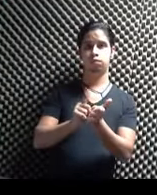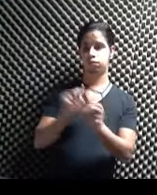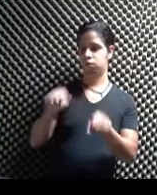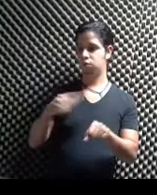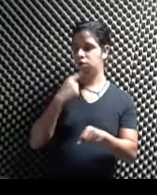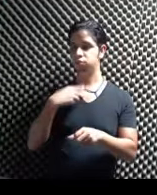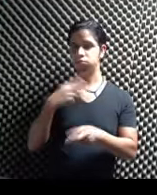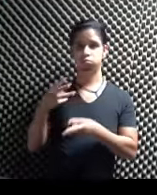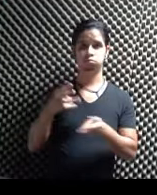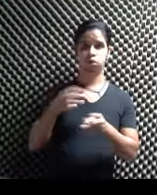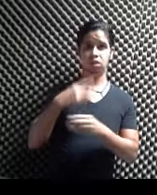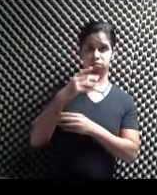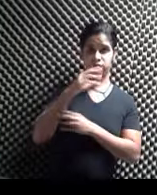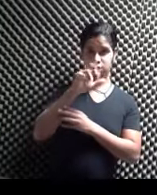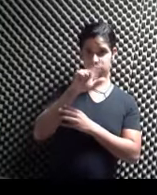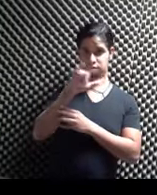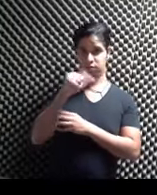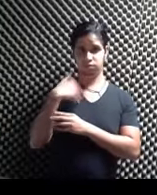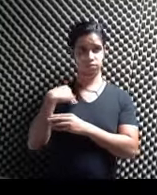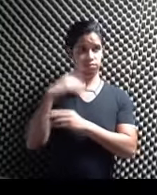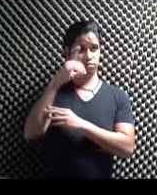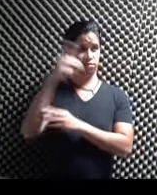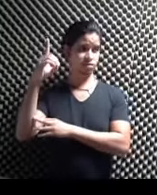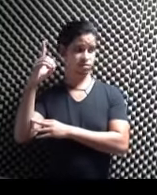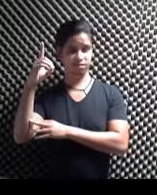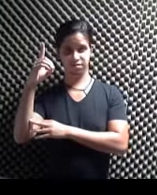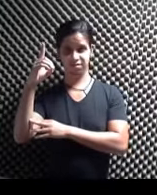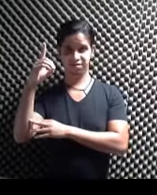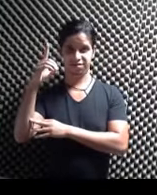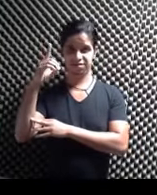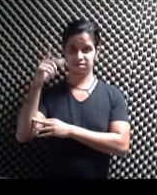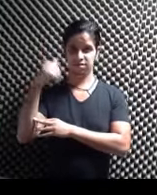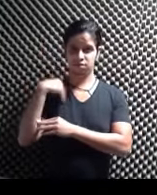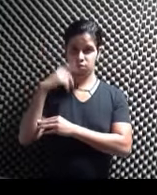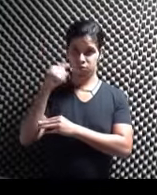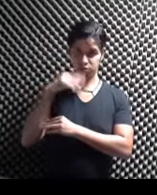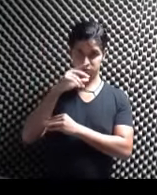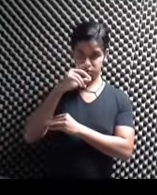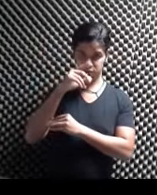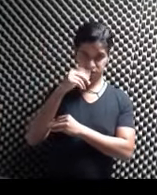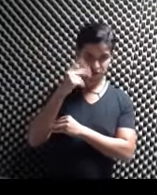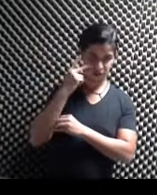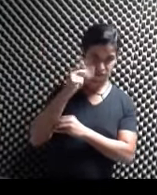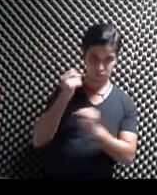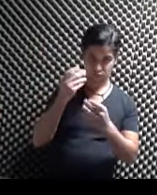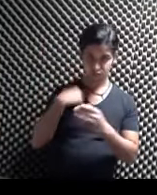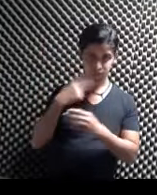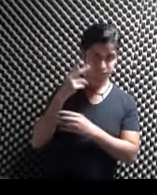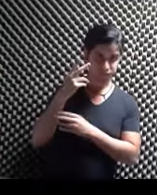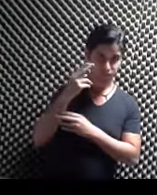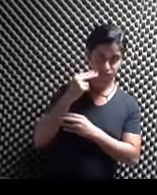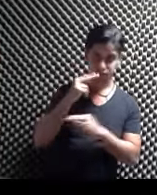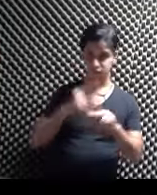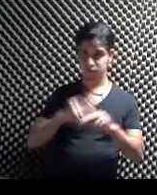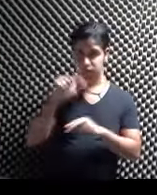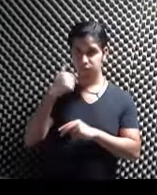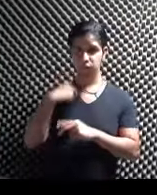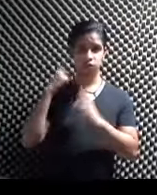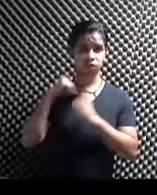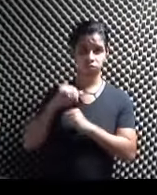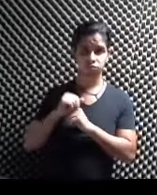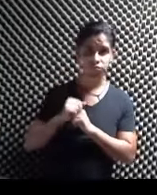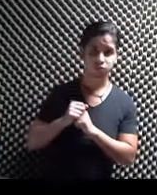por el carril derecho. Lleva un Bluetooth colocado con mucha gracia detrás de la oreja.